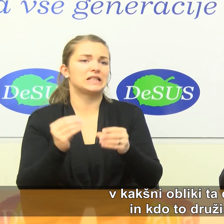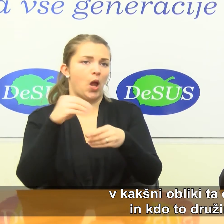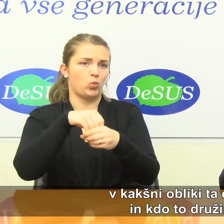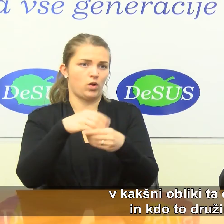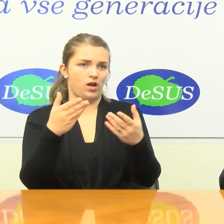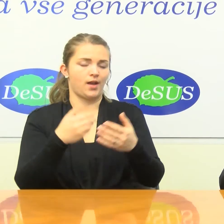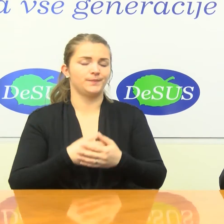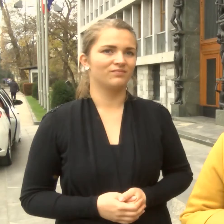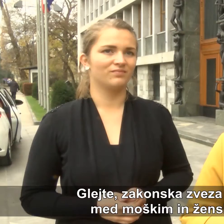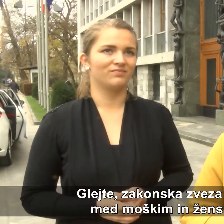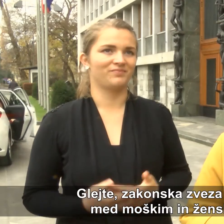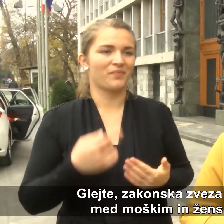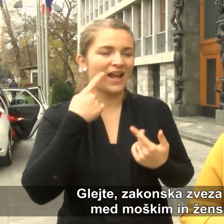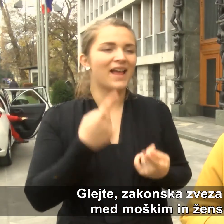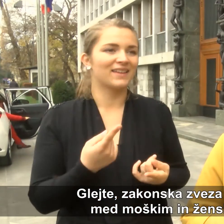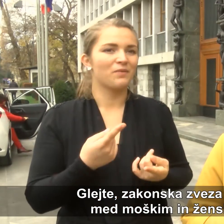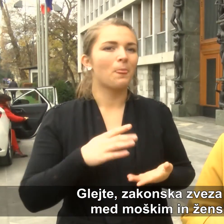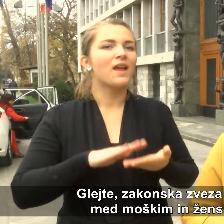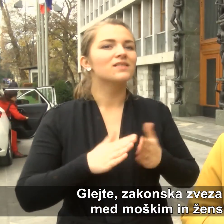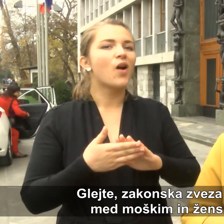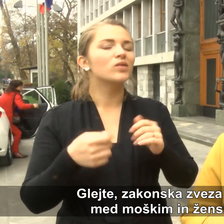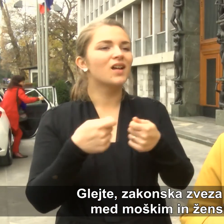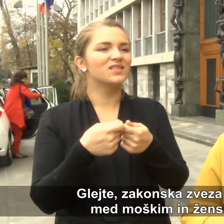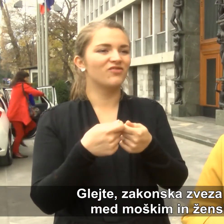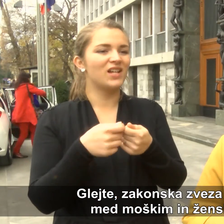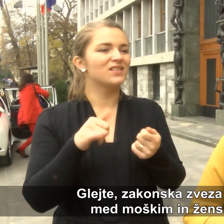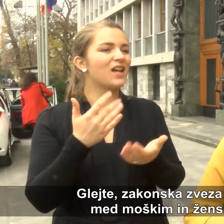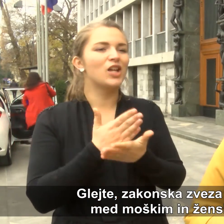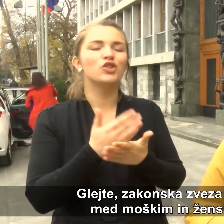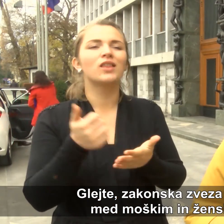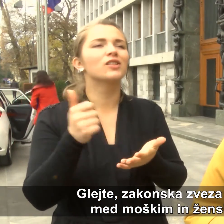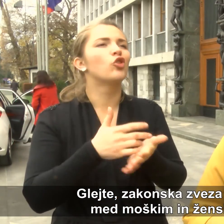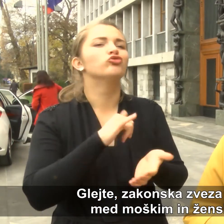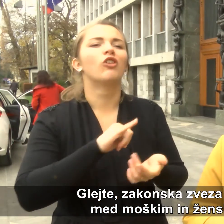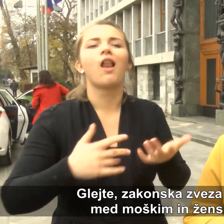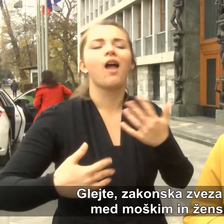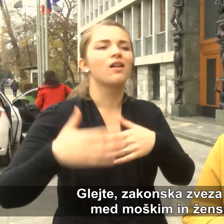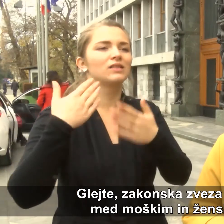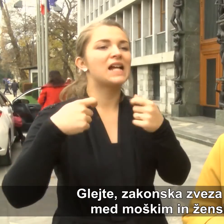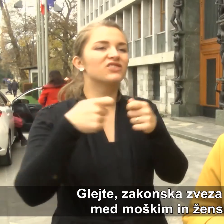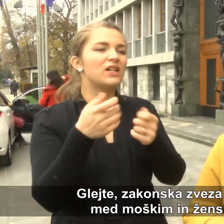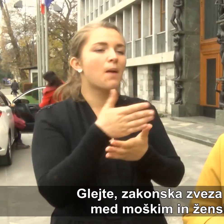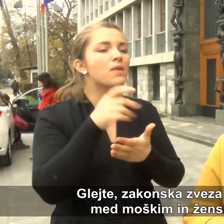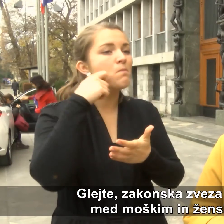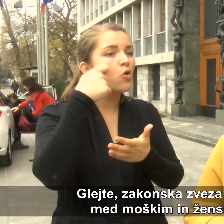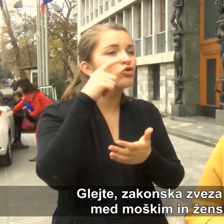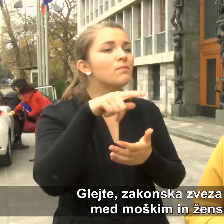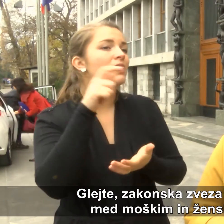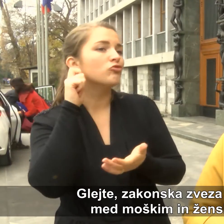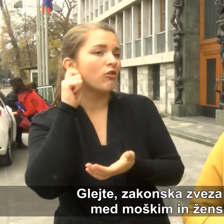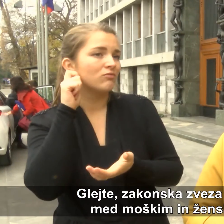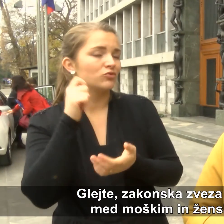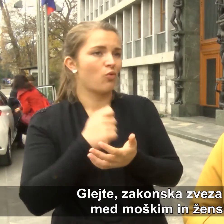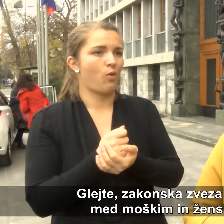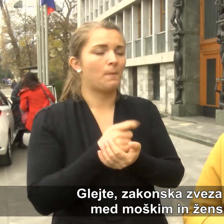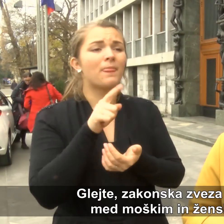Glejte, zakonska zveza je že tisočletja zveza med moškim in žensko. In to je naravno,